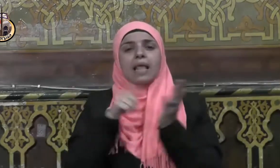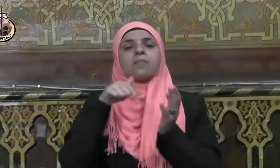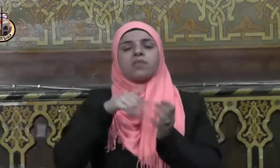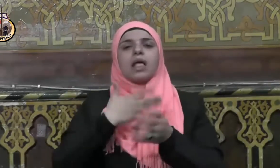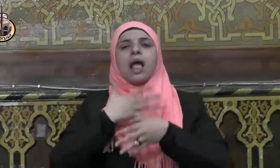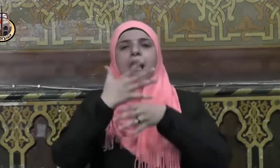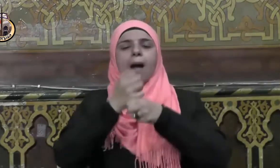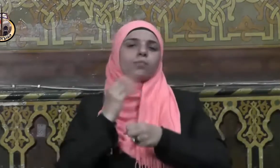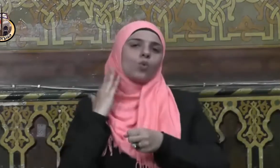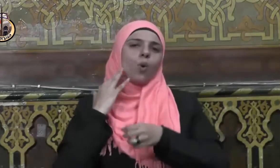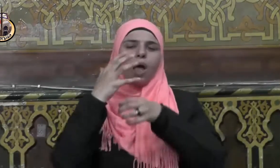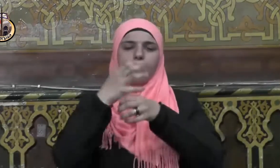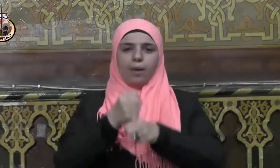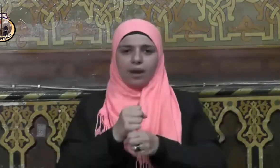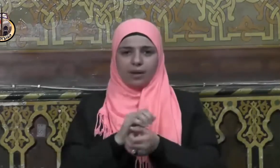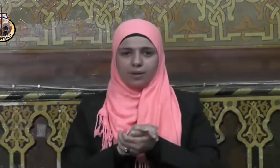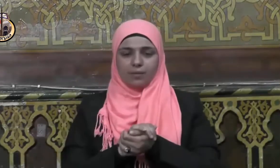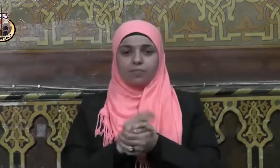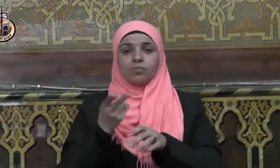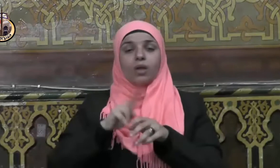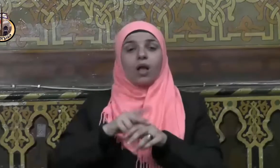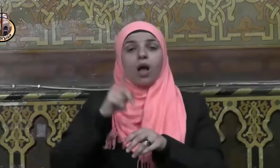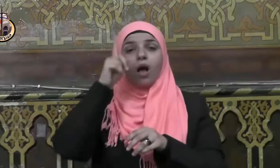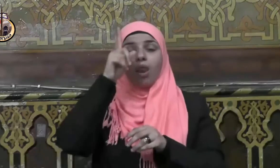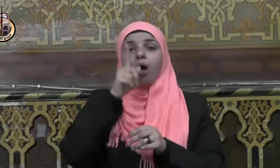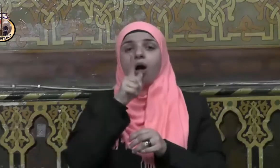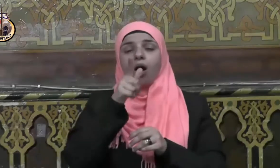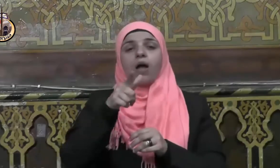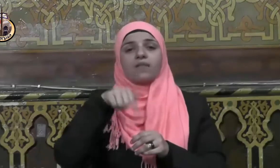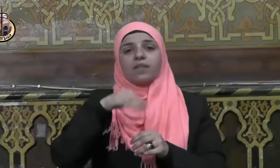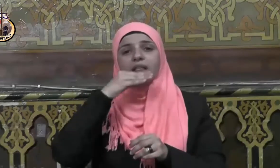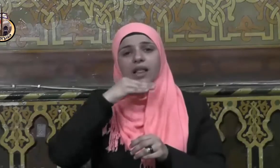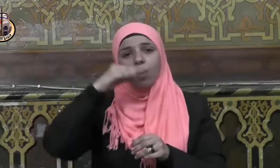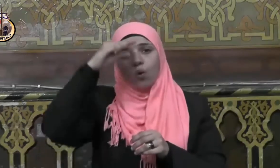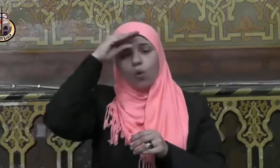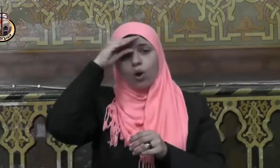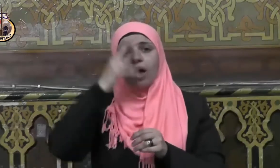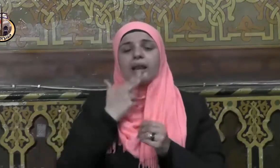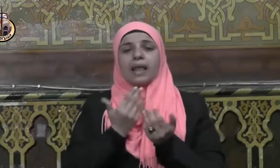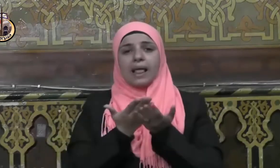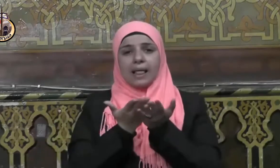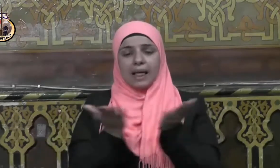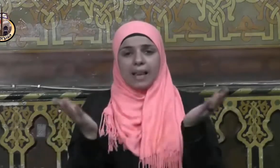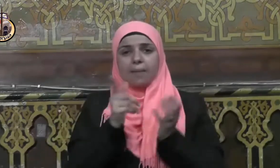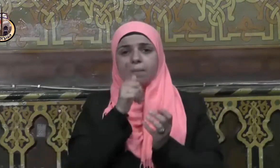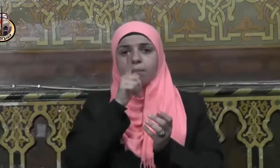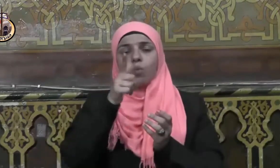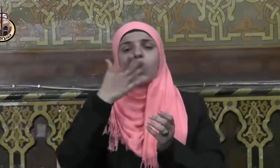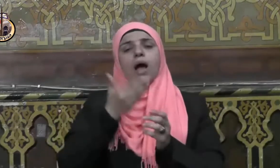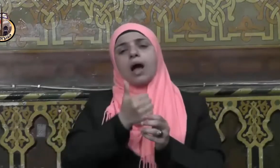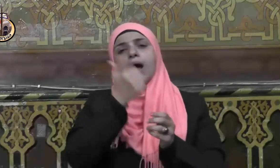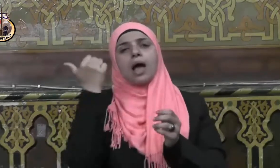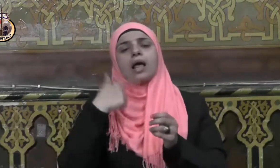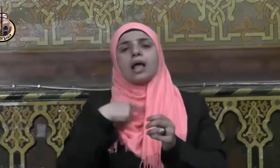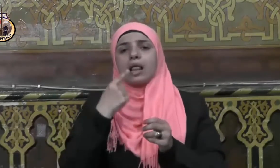والأمان، حيث يقول الحق سبحانه على لسان سيدنا يوسف